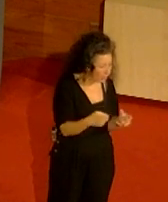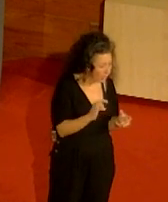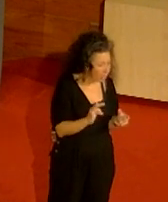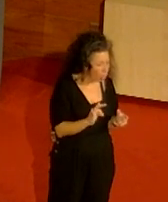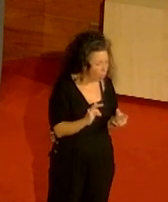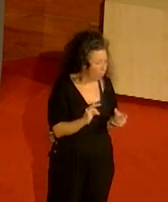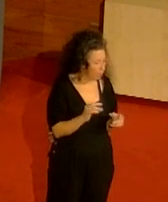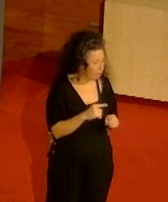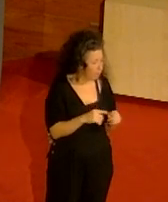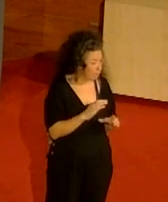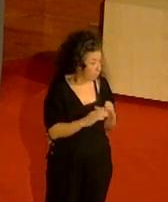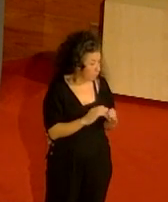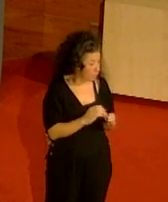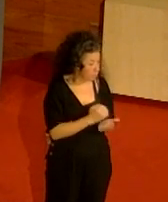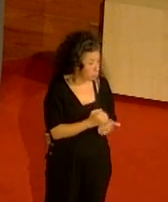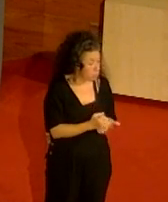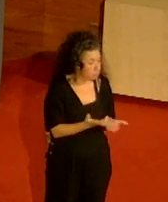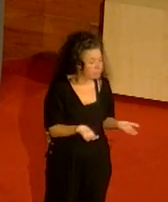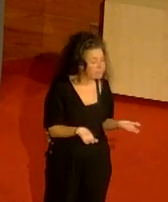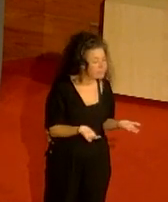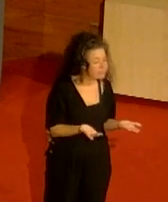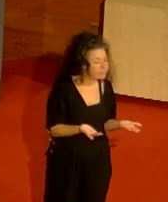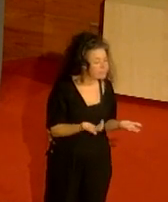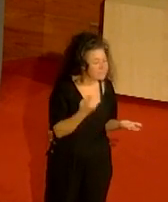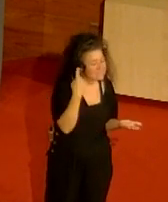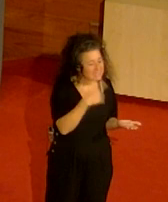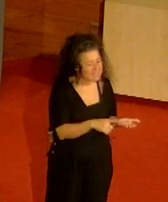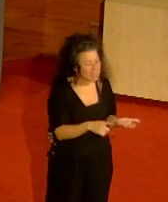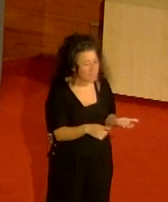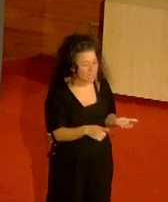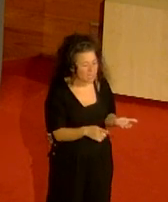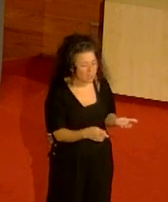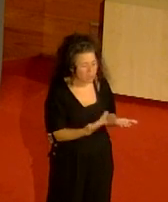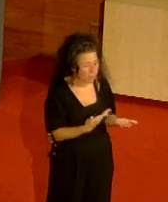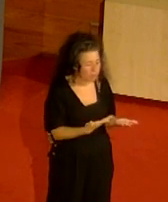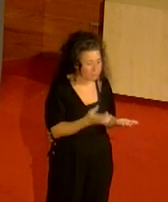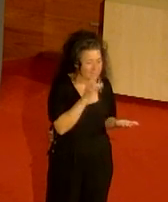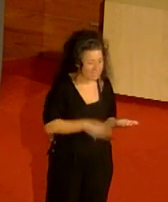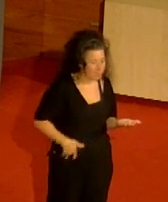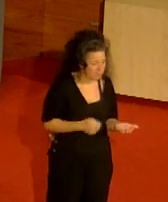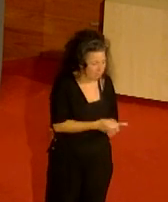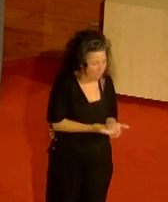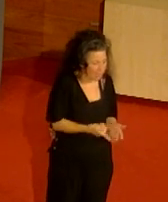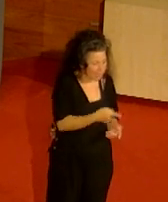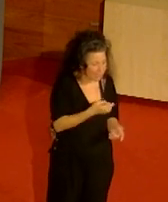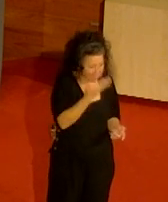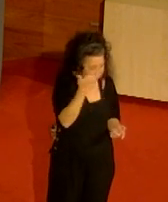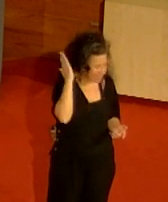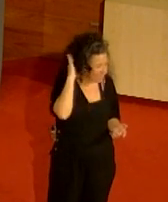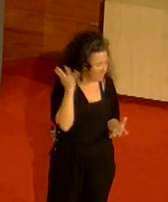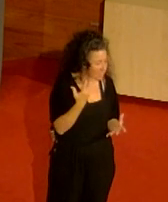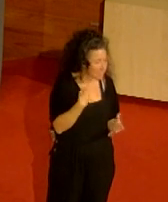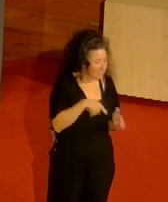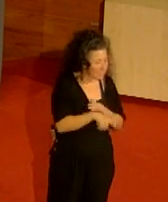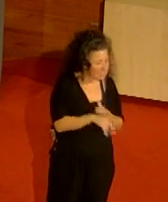lo que sea, o cualquier cosa que... Pues ¿quién hay detrás de esto? ¿Quién lo paga? Y luego, pues teniendo esa información, oye, cada uno puede tomar la